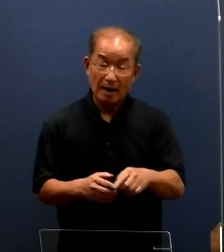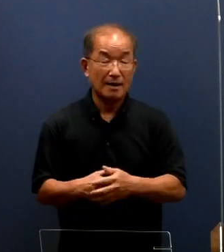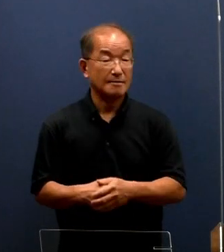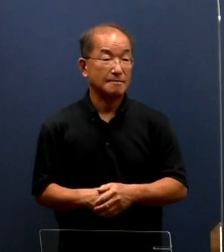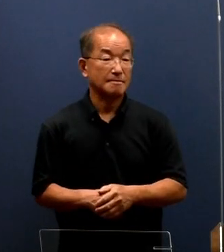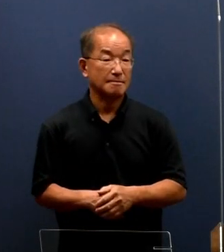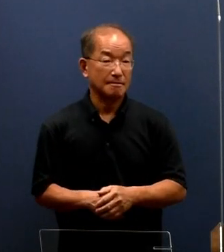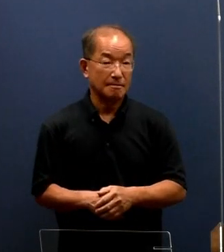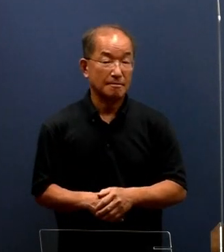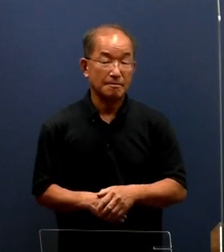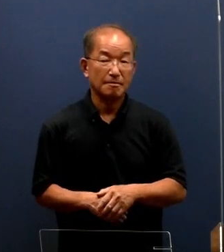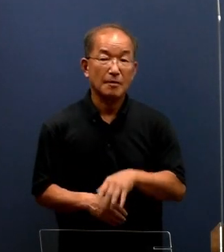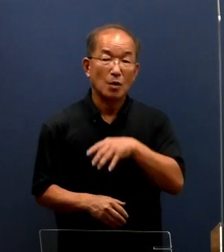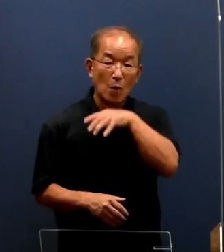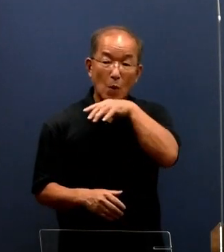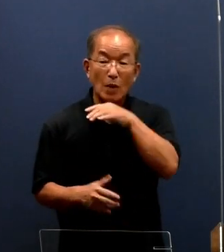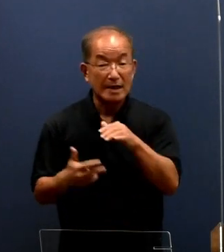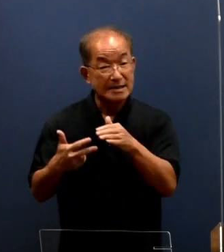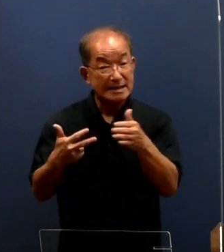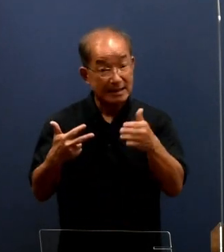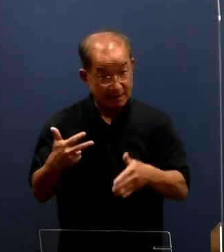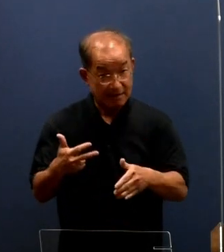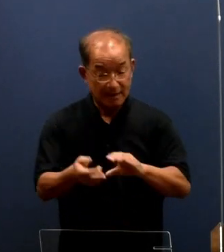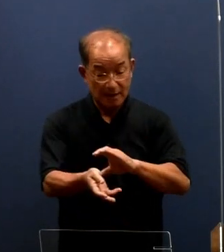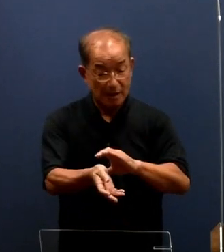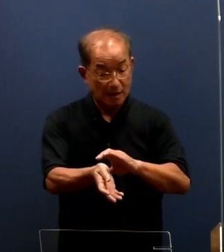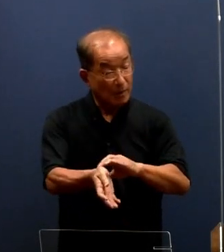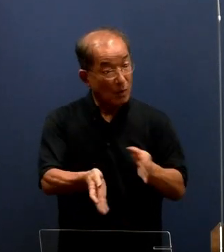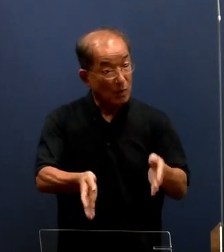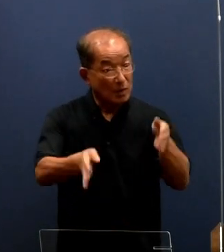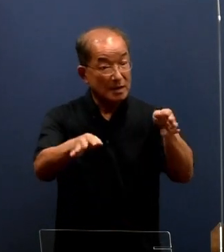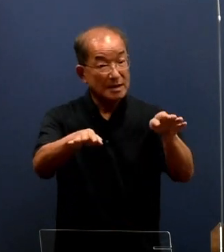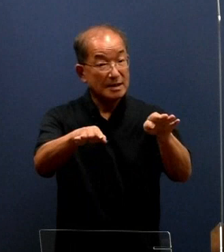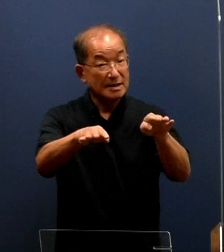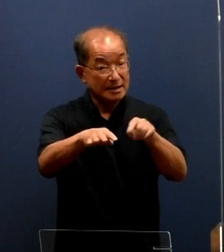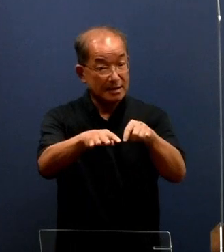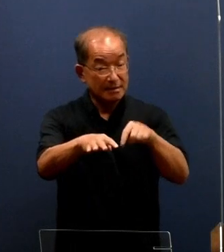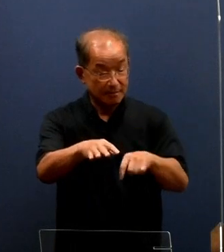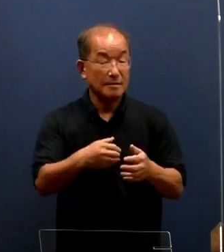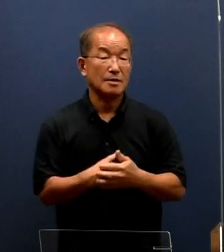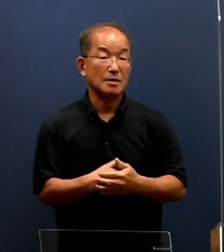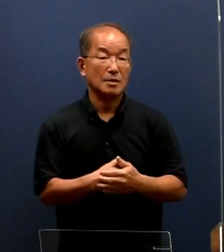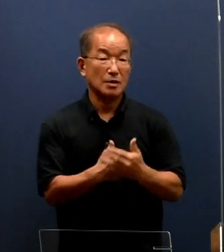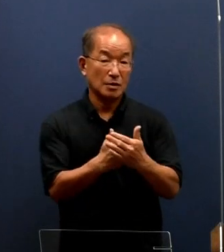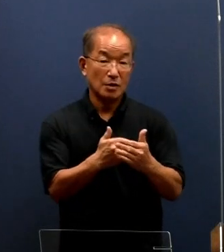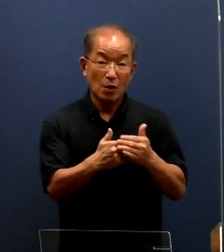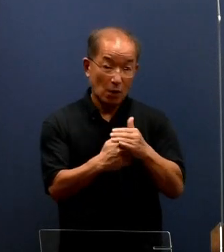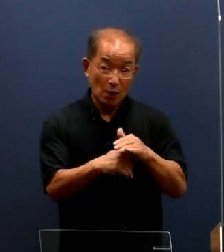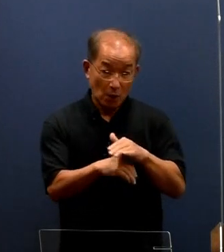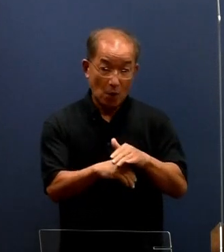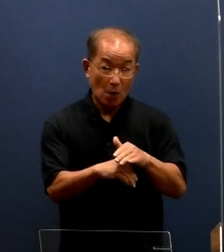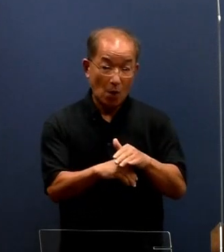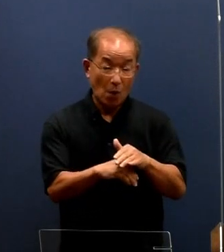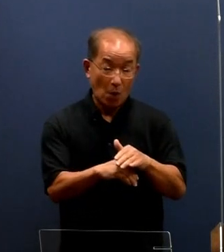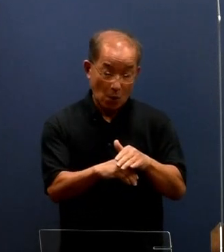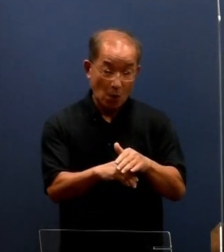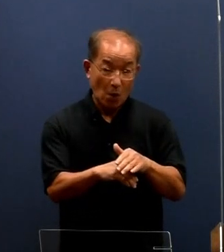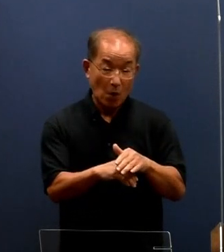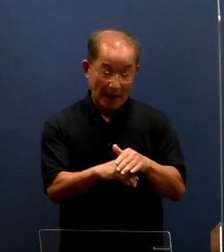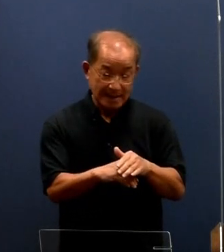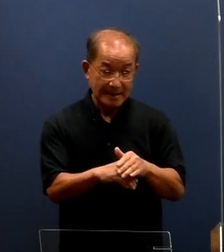高齢者施設、それからやっぱり病院の中でもやっぱり療養型の病院というのは、本当に高齢の方が入られてます